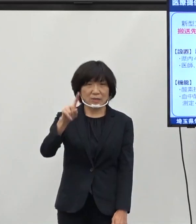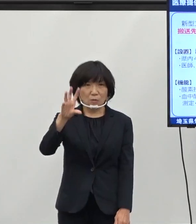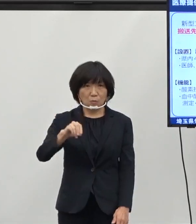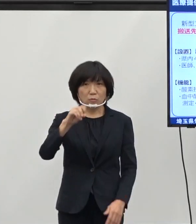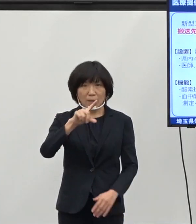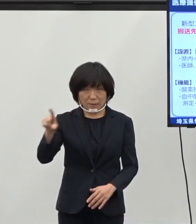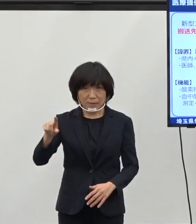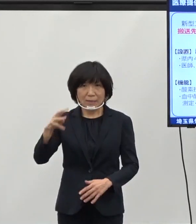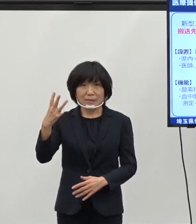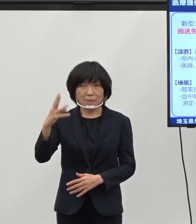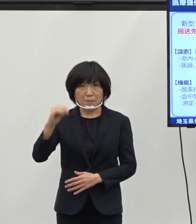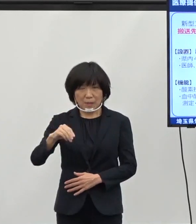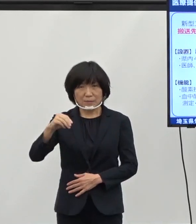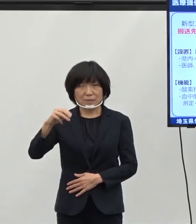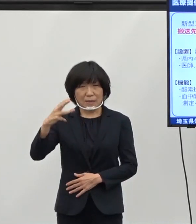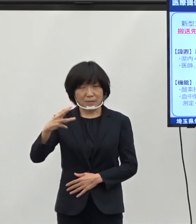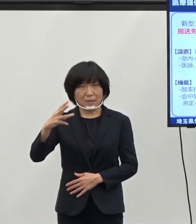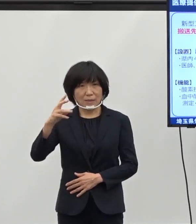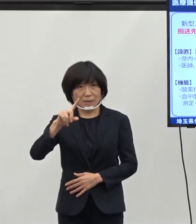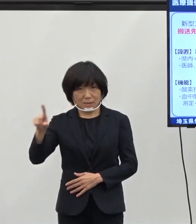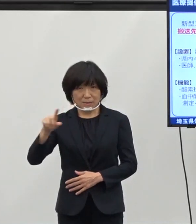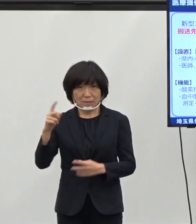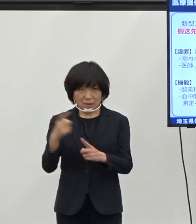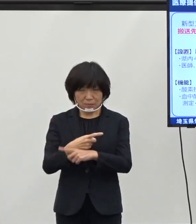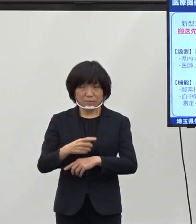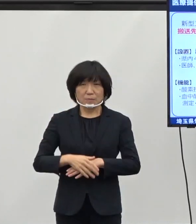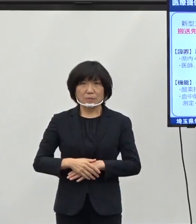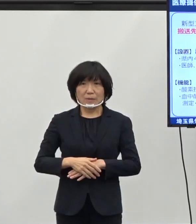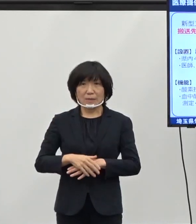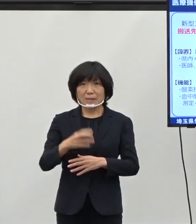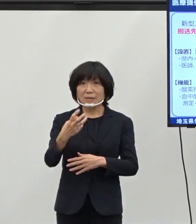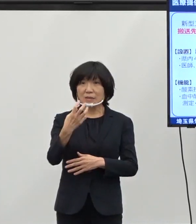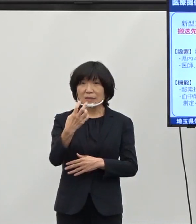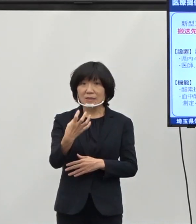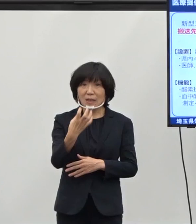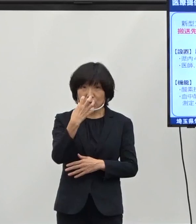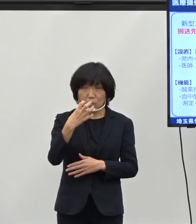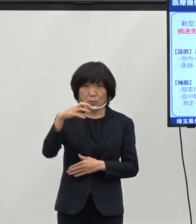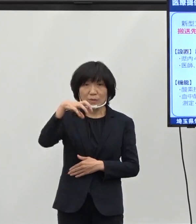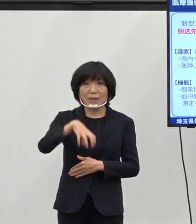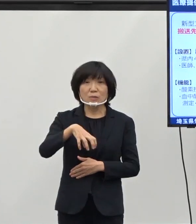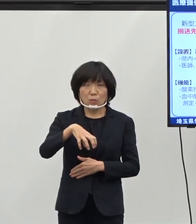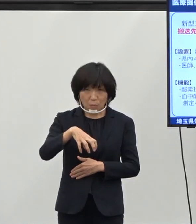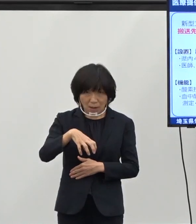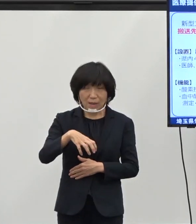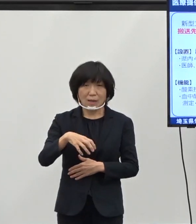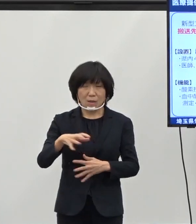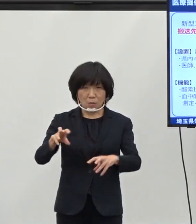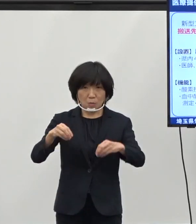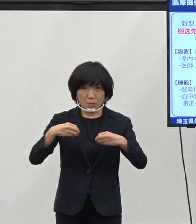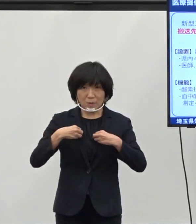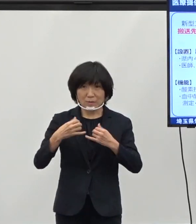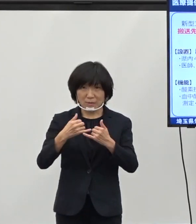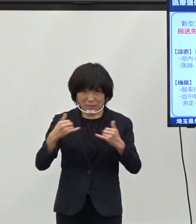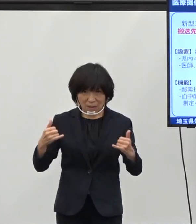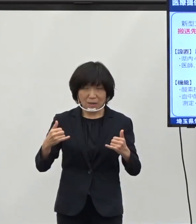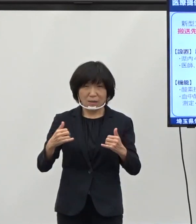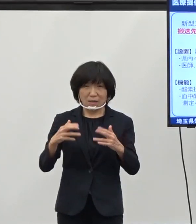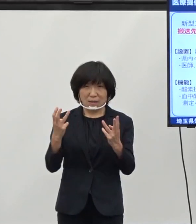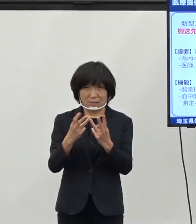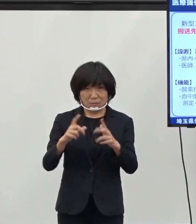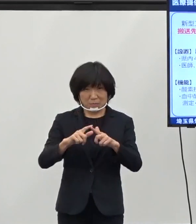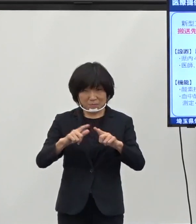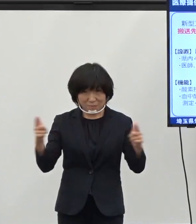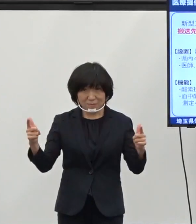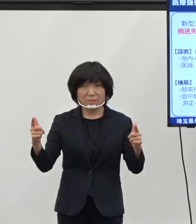万2千円となります。酸素ステーションは新型コロナウイルス感染者の増大とそれに伴